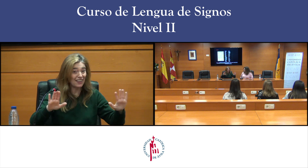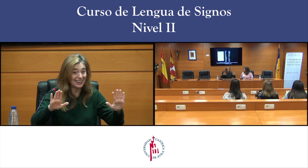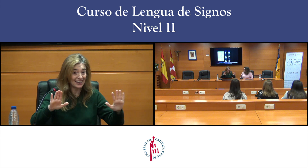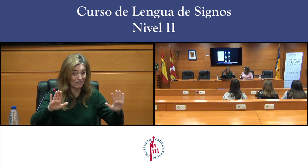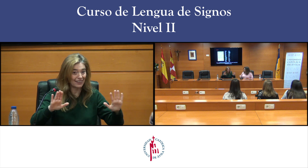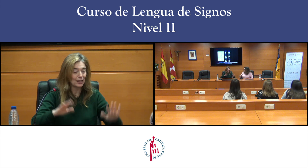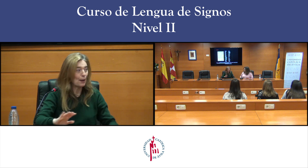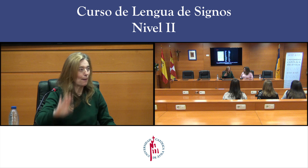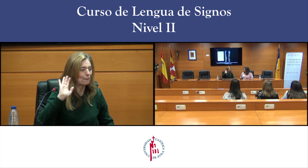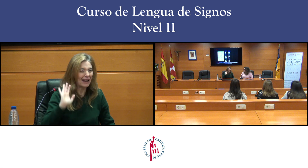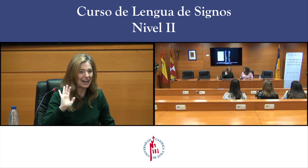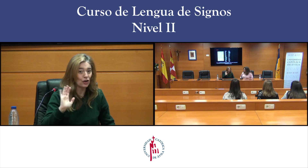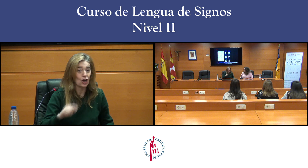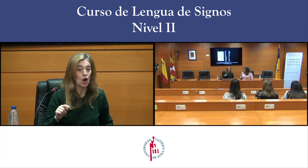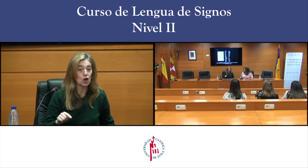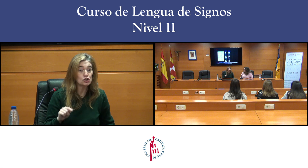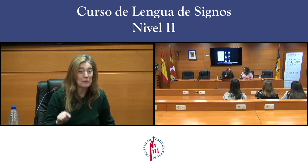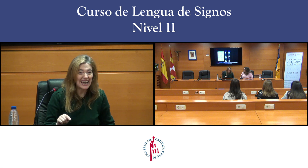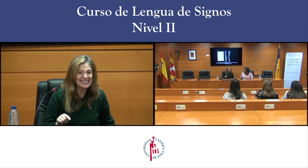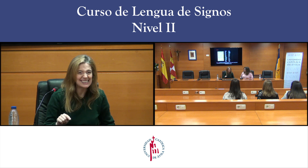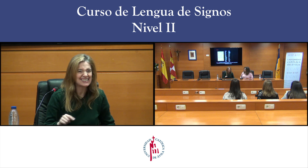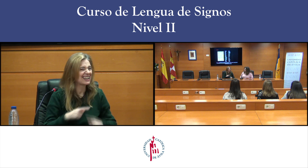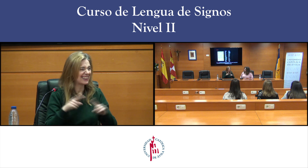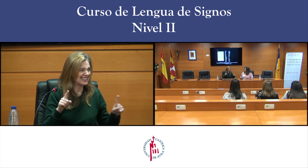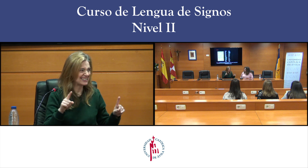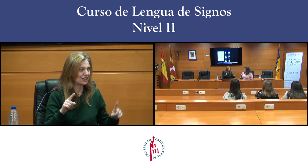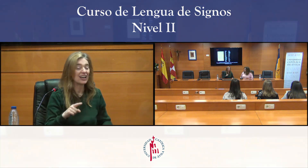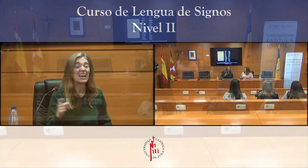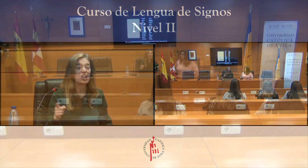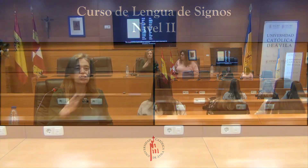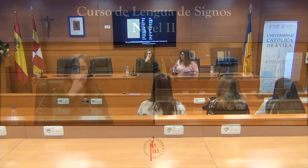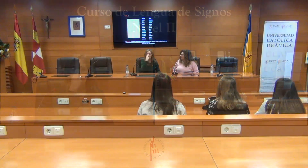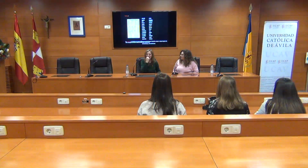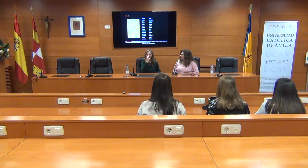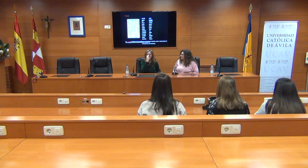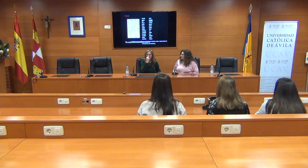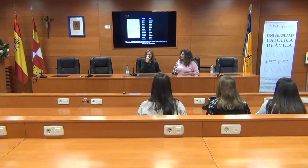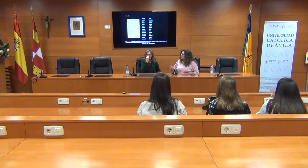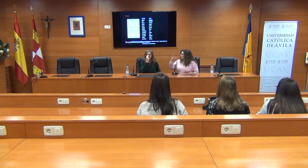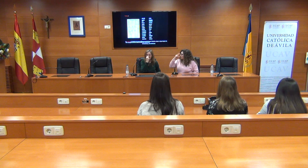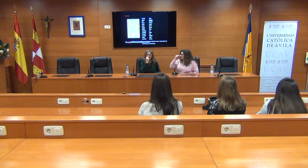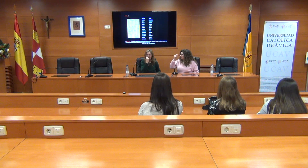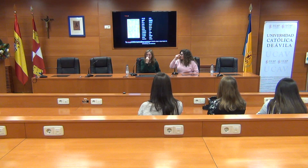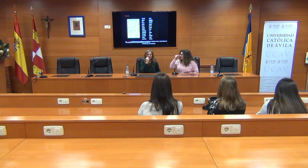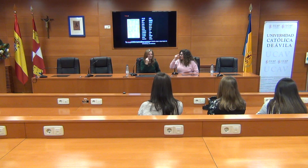todo es fácil pero los pies es diferente piensas